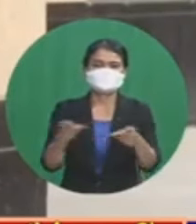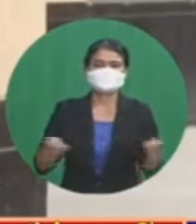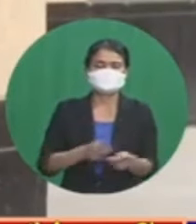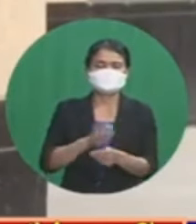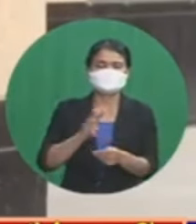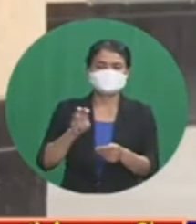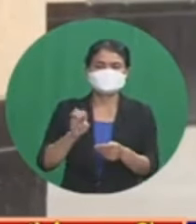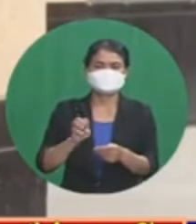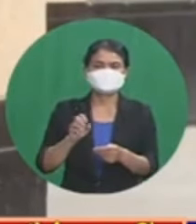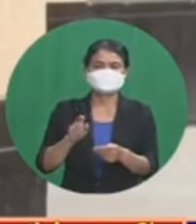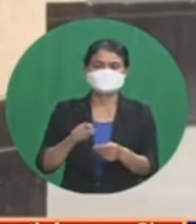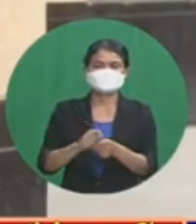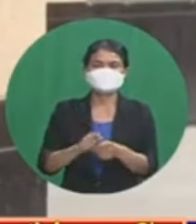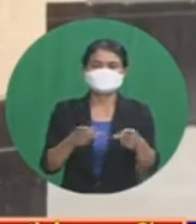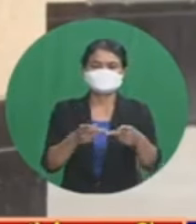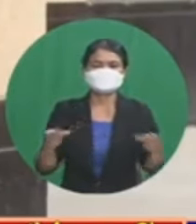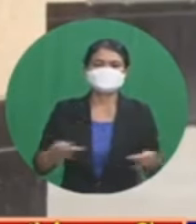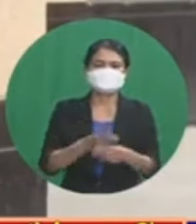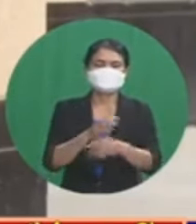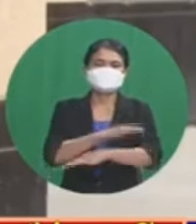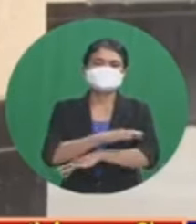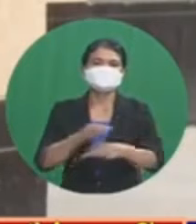SE Street struckគឺជាកន្លែងកំសាន្តសប្បាយដែលស្ថិតនៅភាគខាងត្បូងនៃមជ្ឈមណ្ឌល